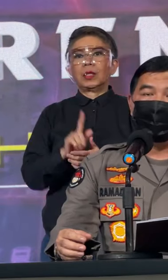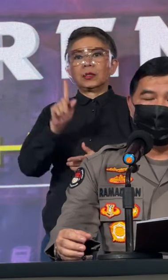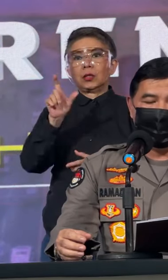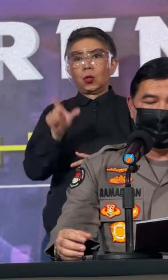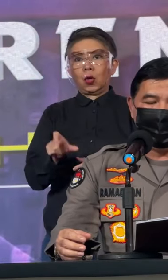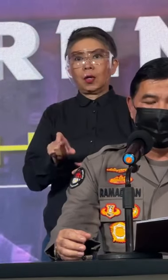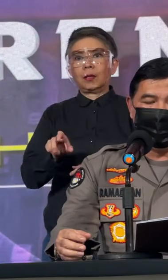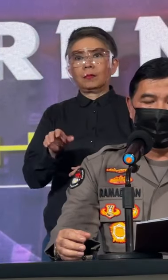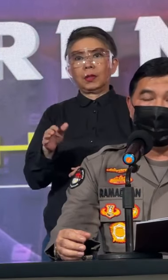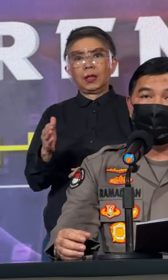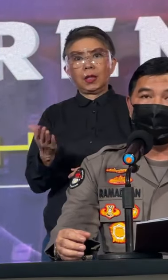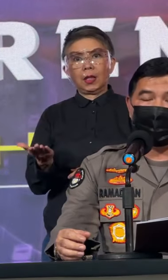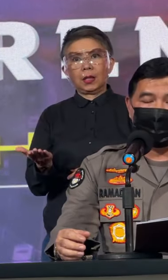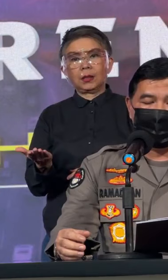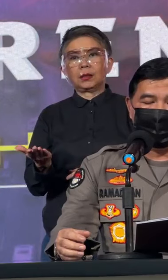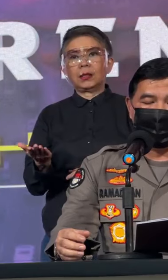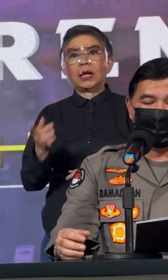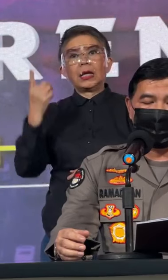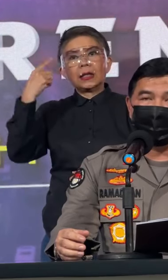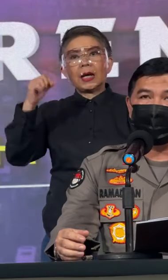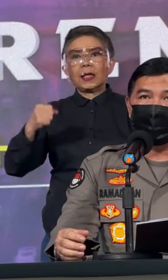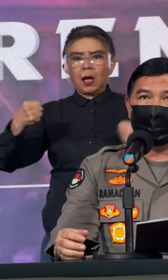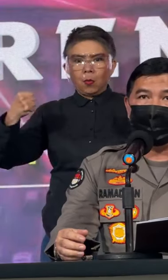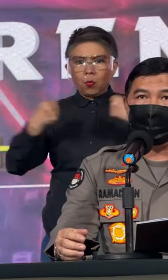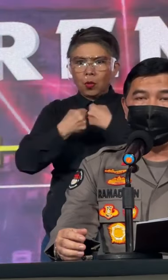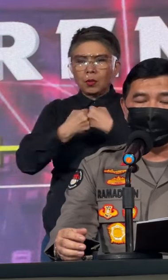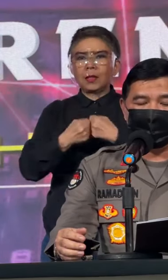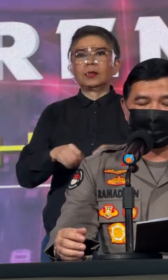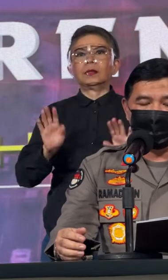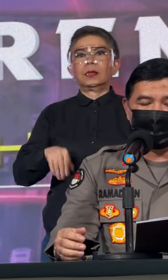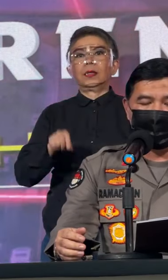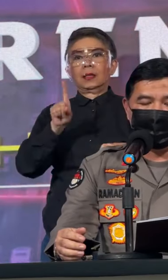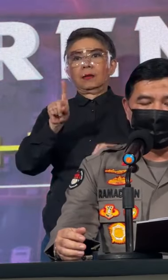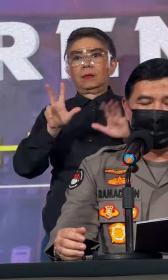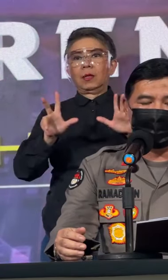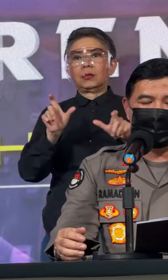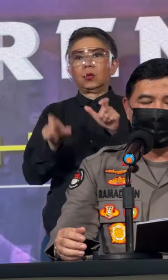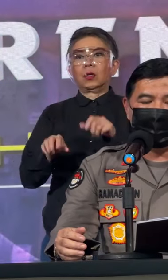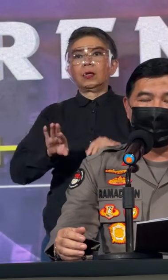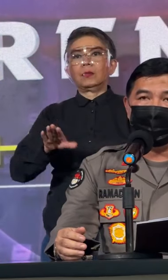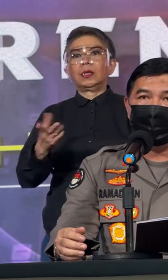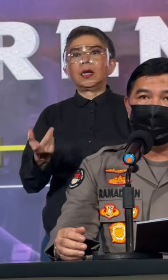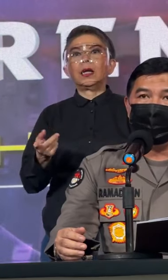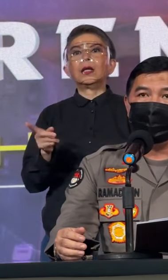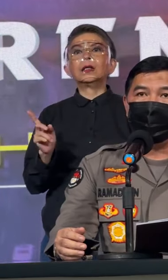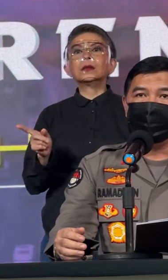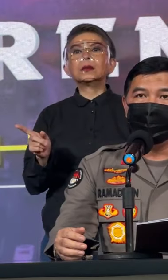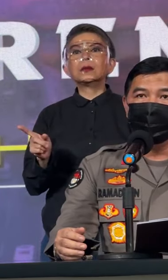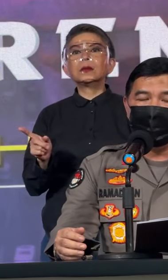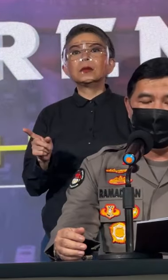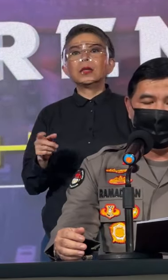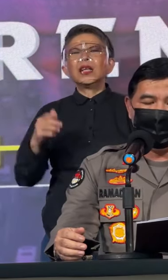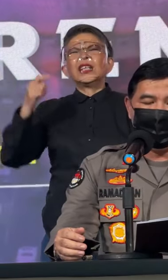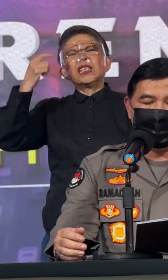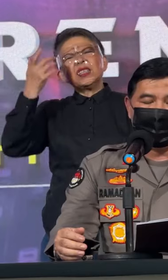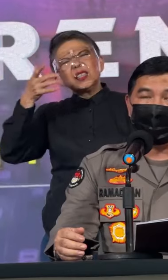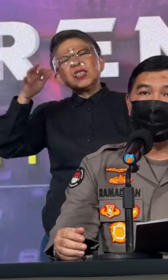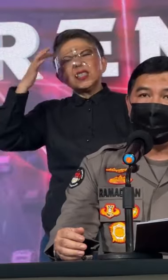1 orang meninggal dunia karena bentrok dan 18 orang meninggal dunia yang